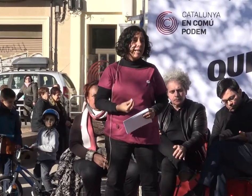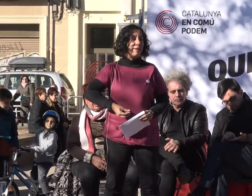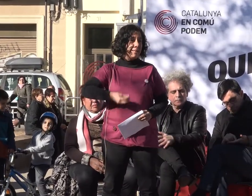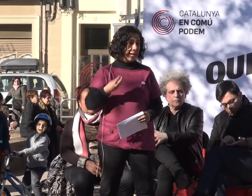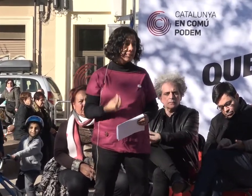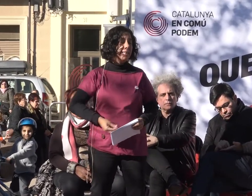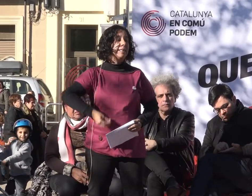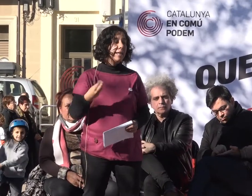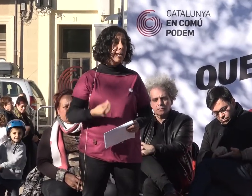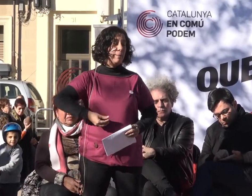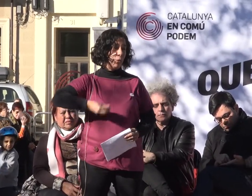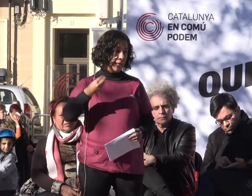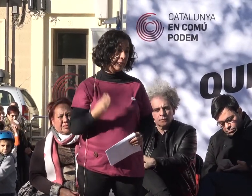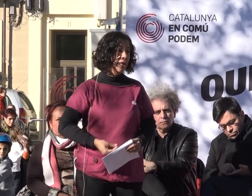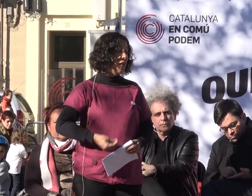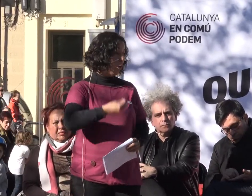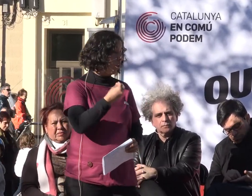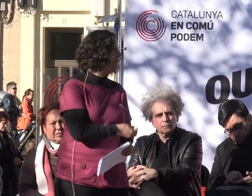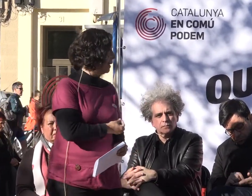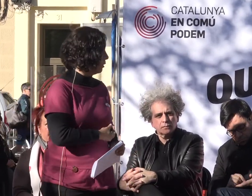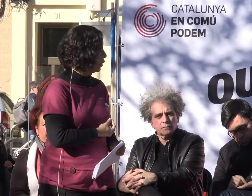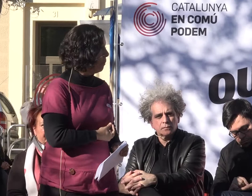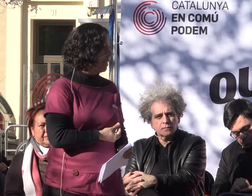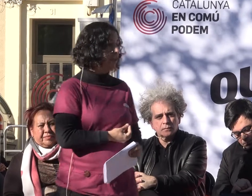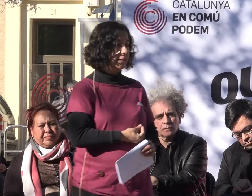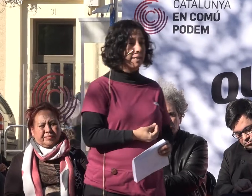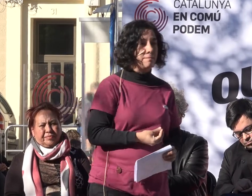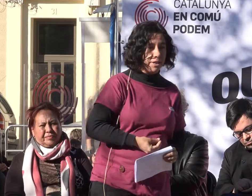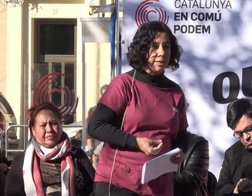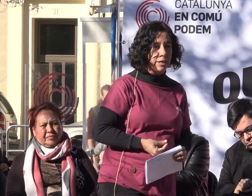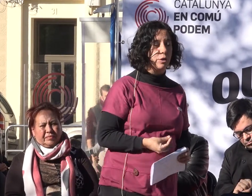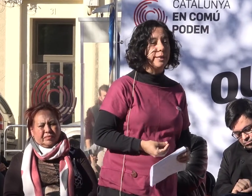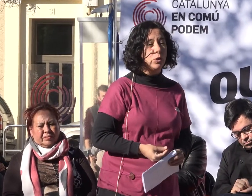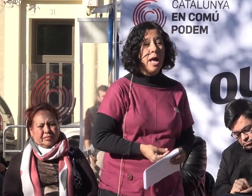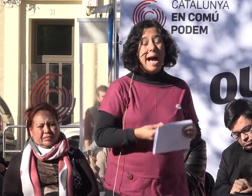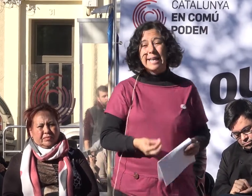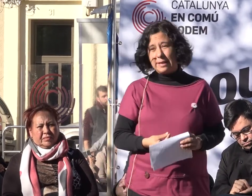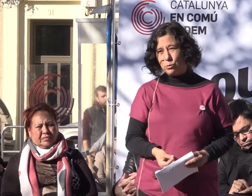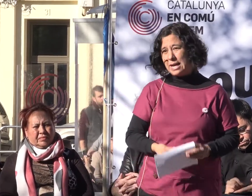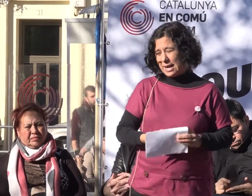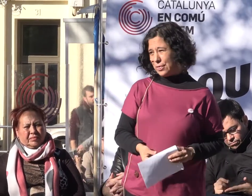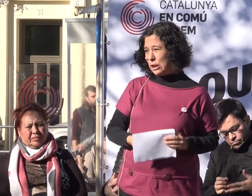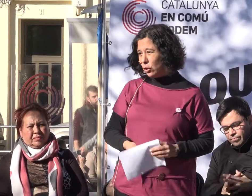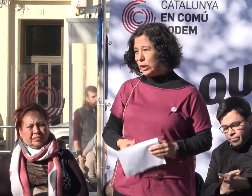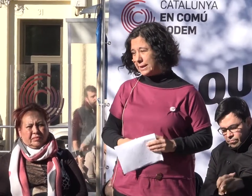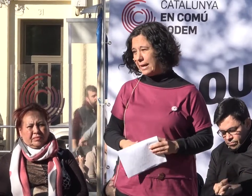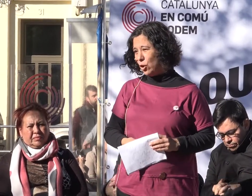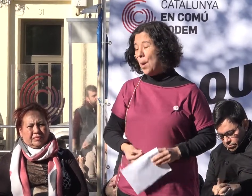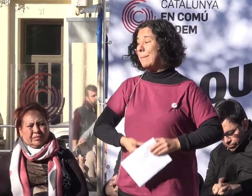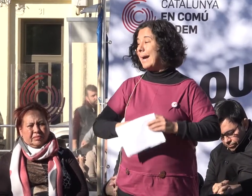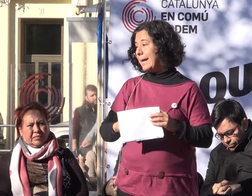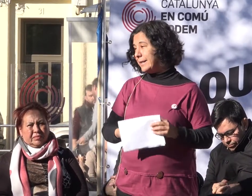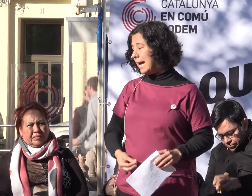tiene que abanderar se y tiene que apoderarse y conjuntamente con los compañeros que están en madrid en el congreso hay que hacer una alianza de todo el